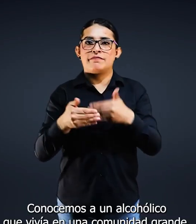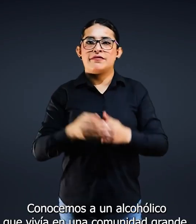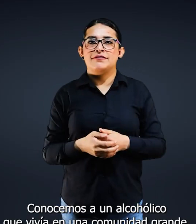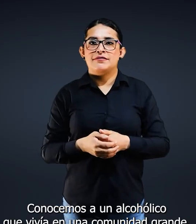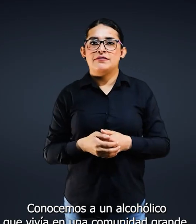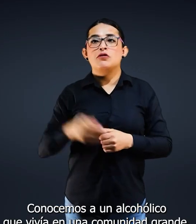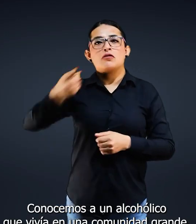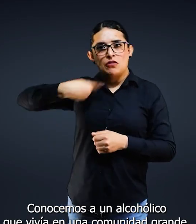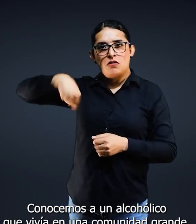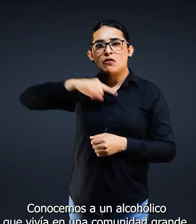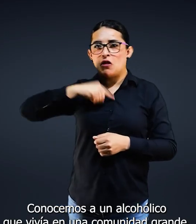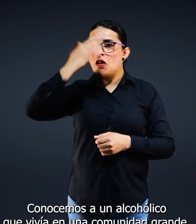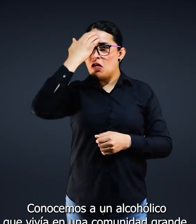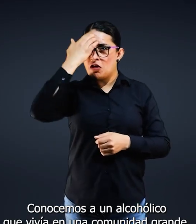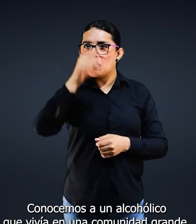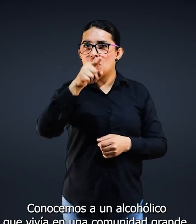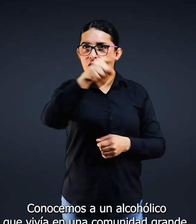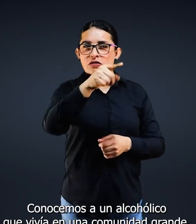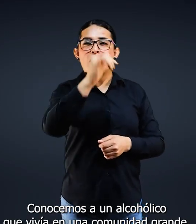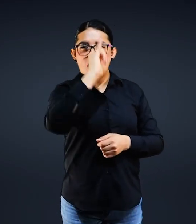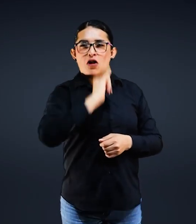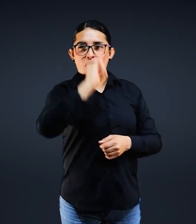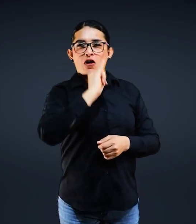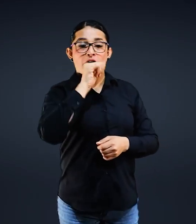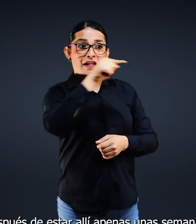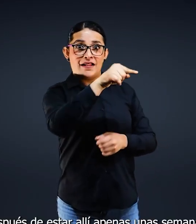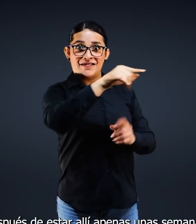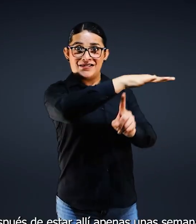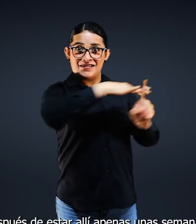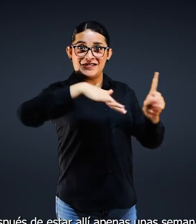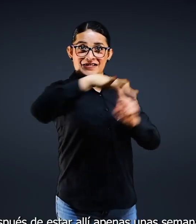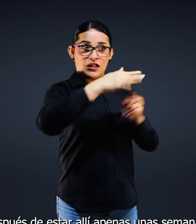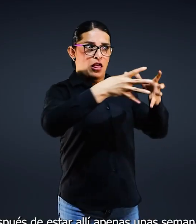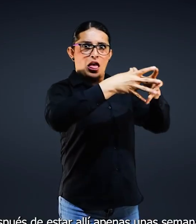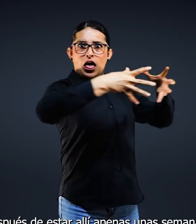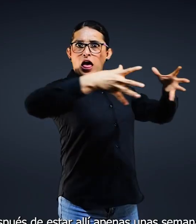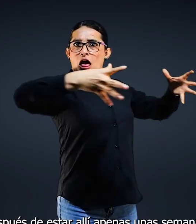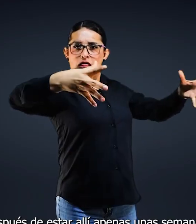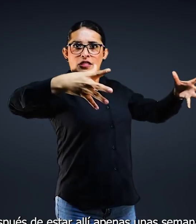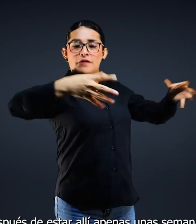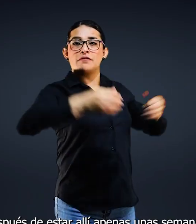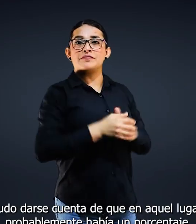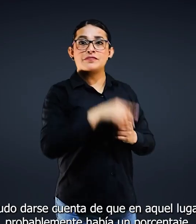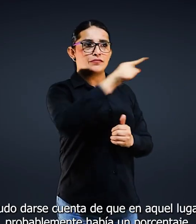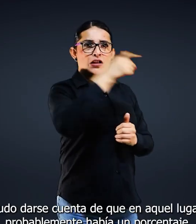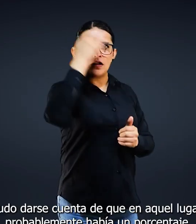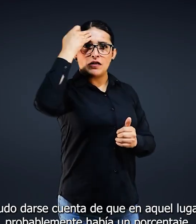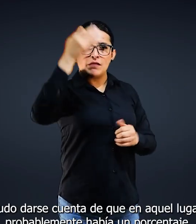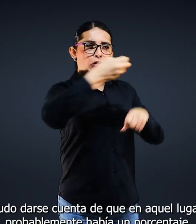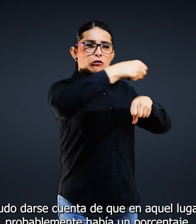Conocemos a un alcohólico que vivía en una comunidad grande. Después de estar allí apenas unas semanas, pudo darse cuenta de que en